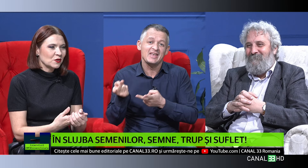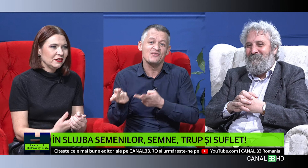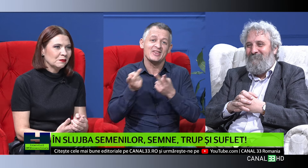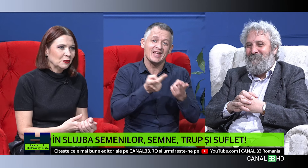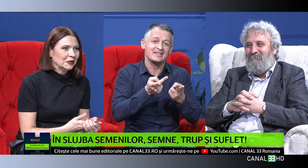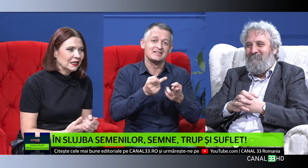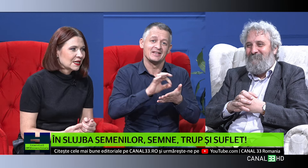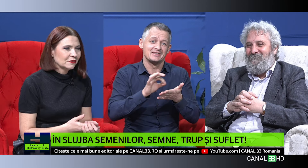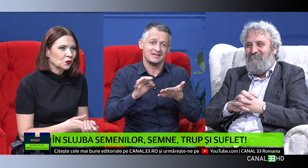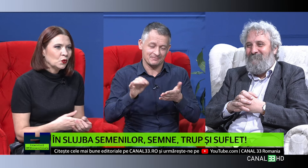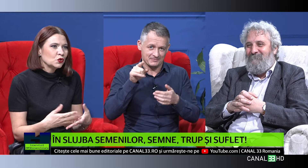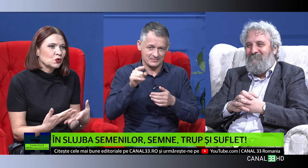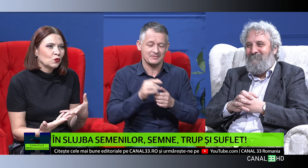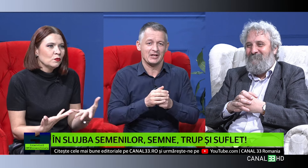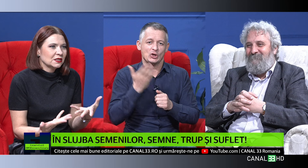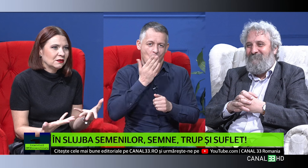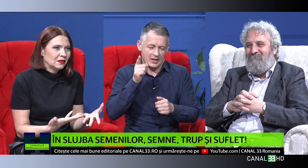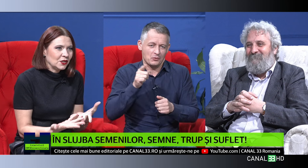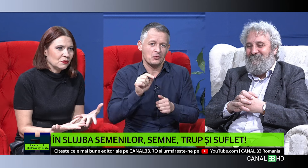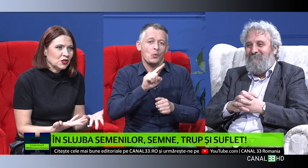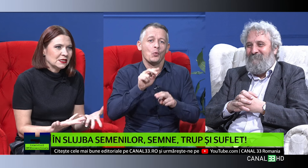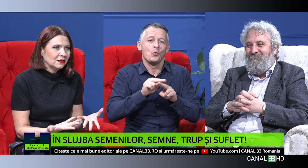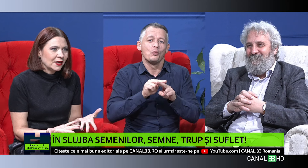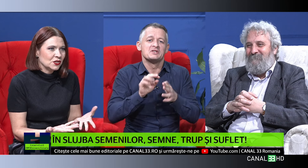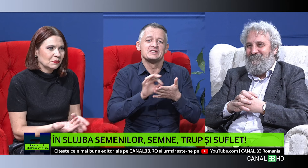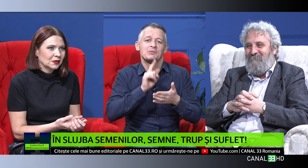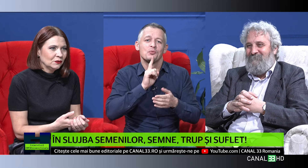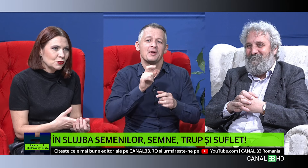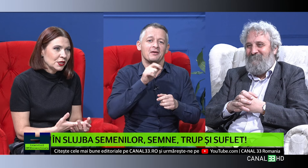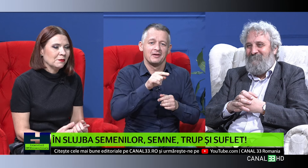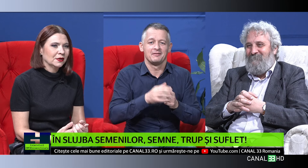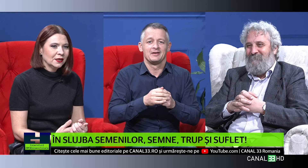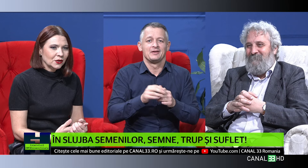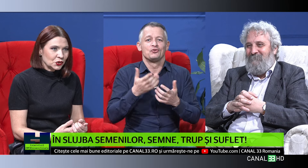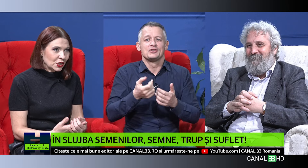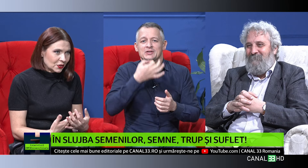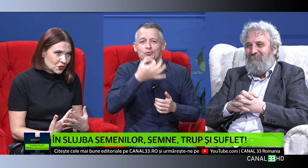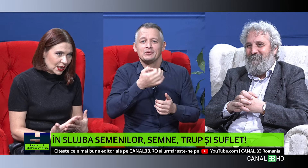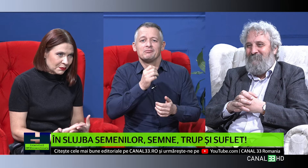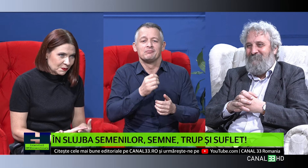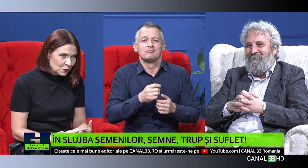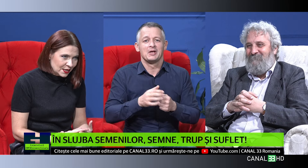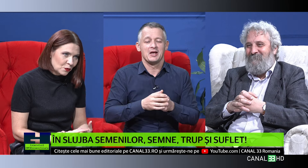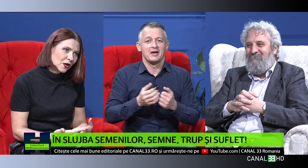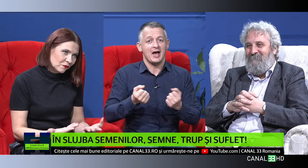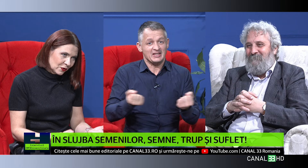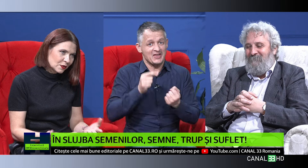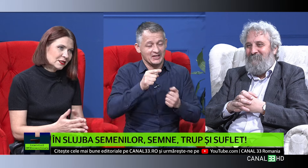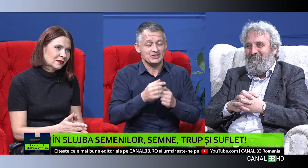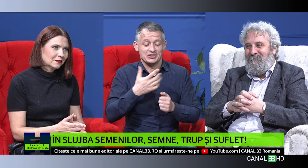să invităm pe doamna Adriana Săftoiu. Cum să trecem? Ce să trecem? Că nu știm. Și ce le-am răspuns eu, și acum vă rog să